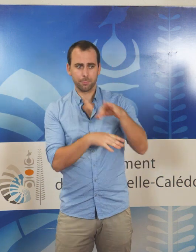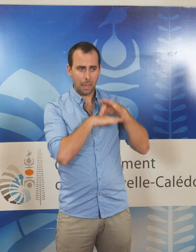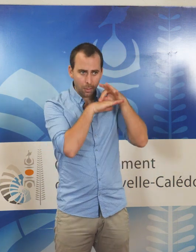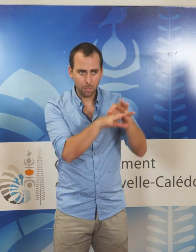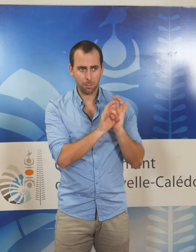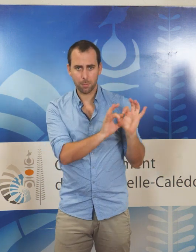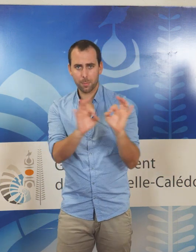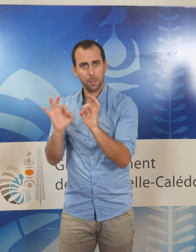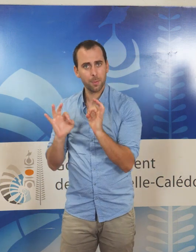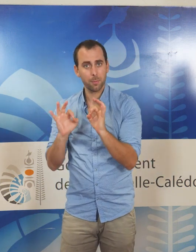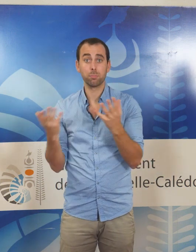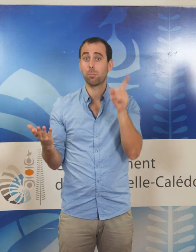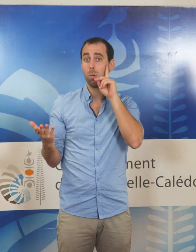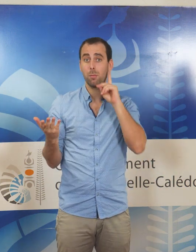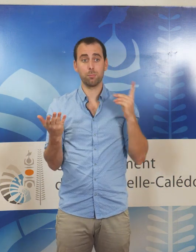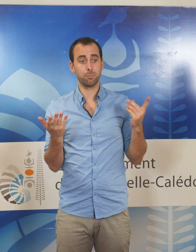période